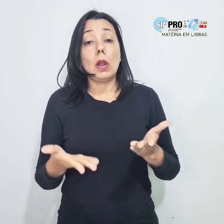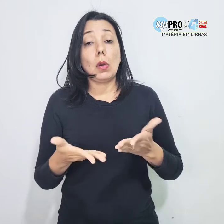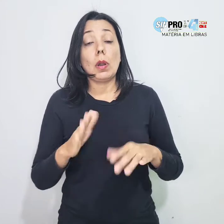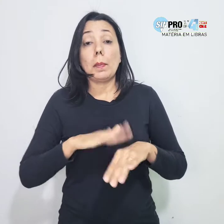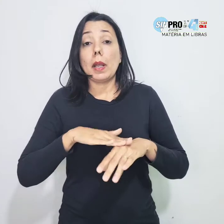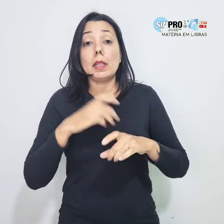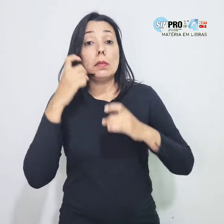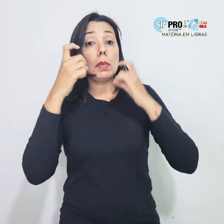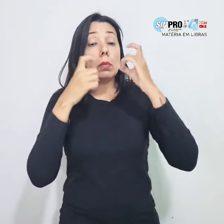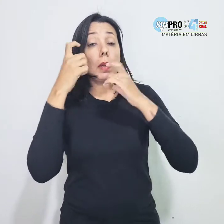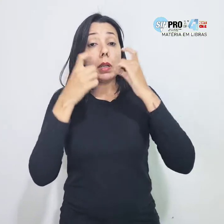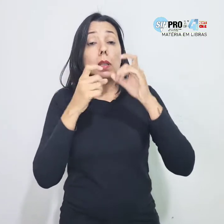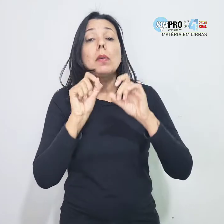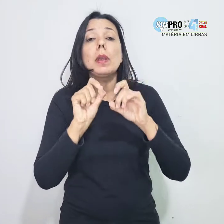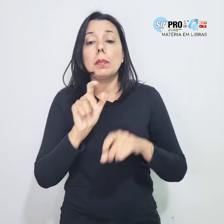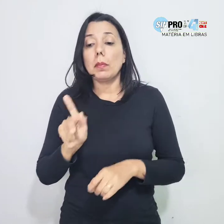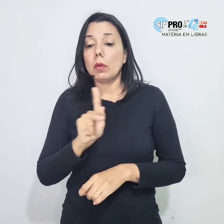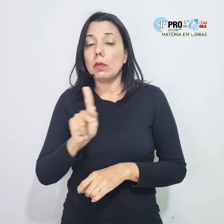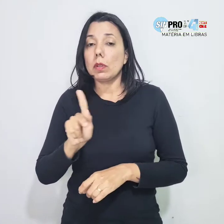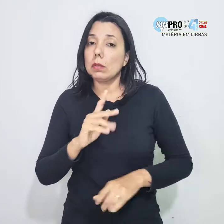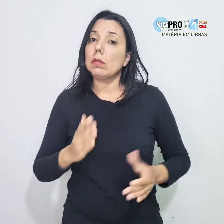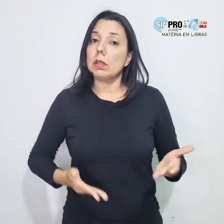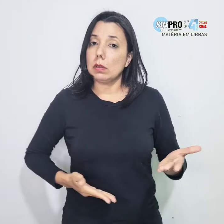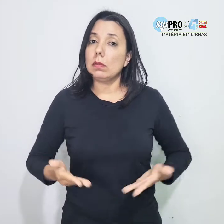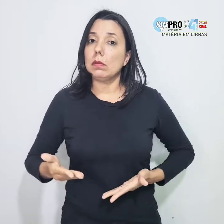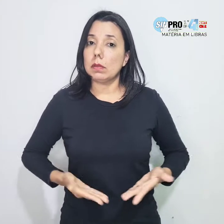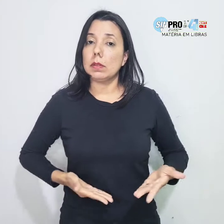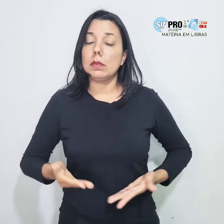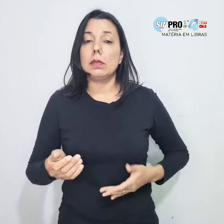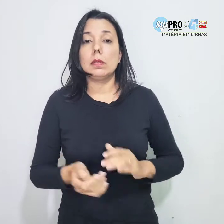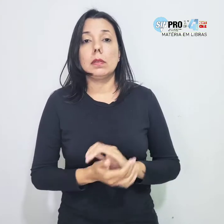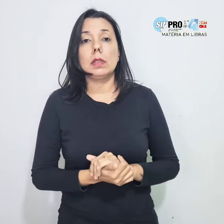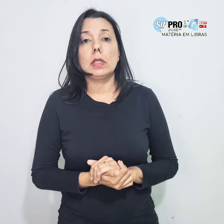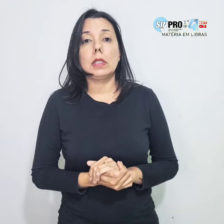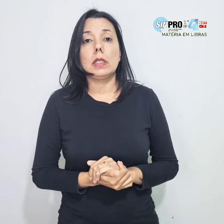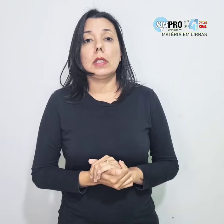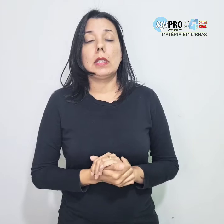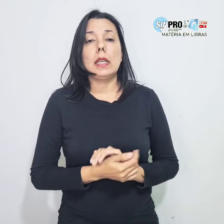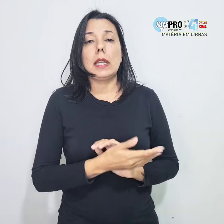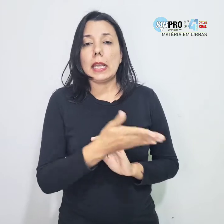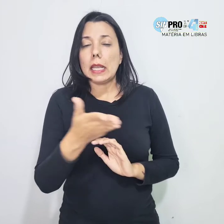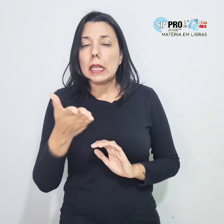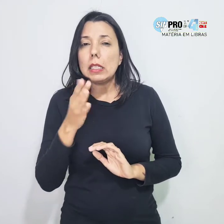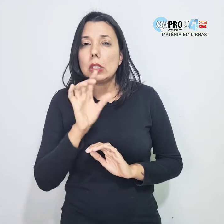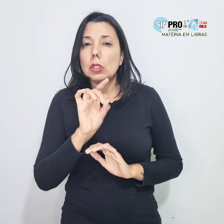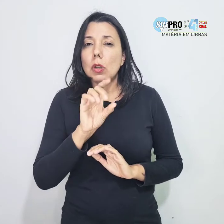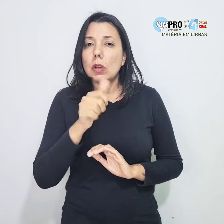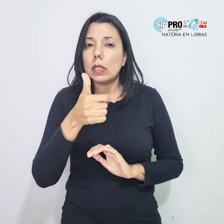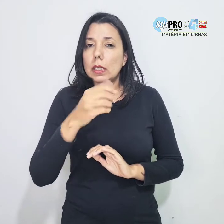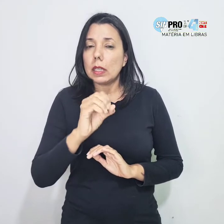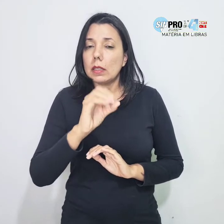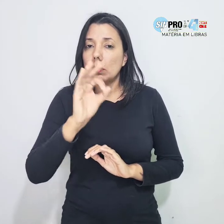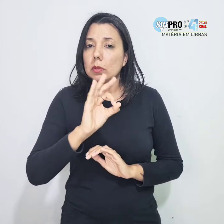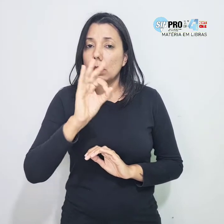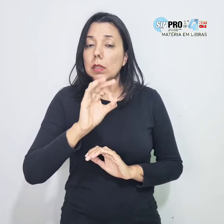preocupante era a de professores e funcionários. Eles correspondem a apenas 10% da população